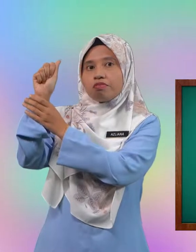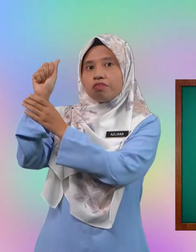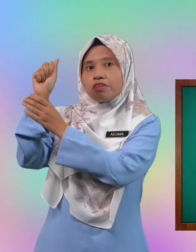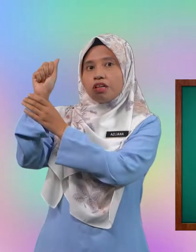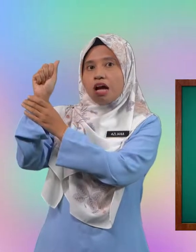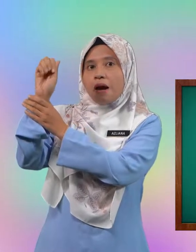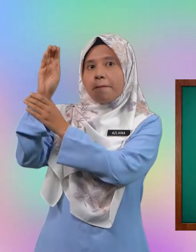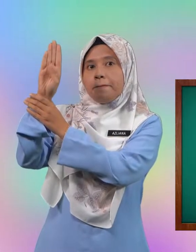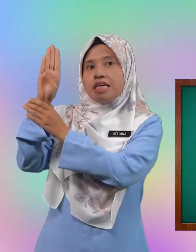B